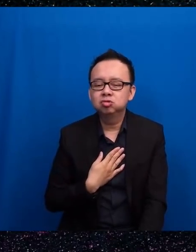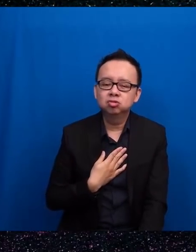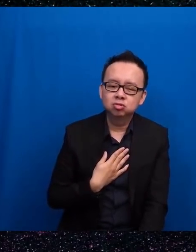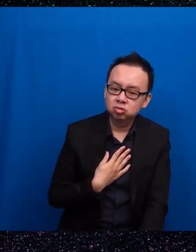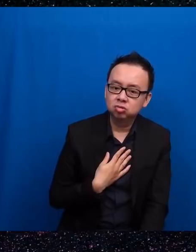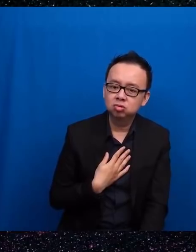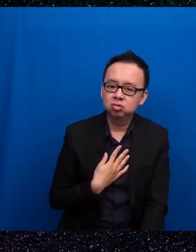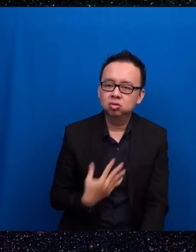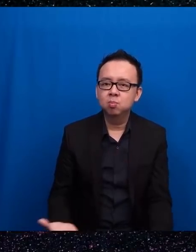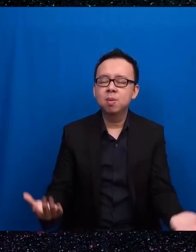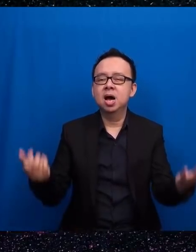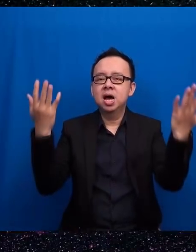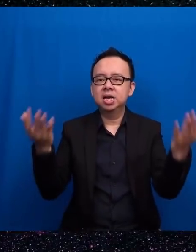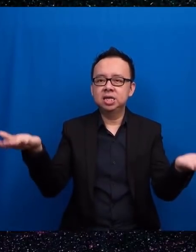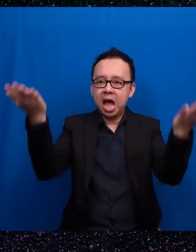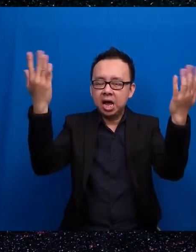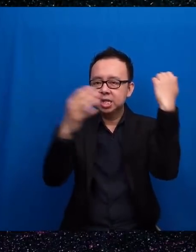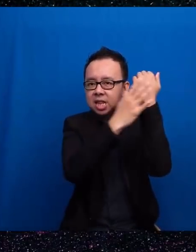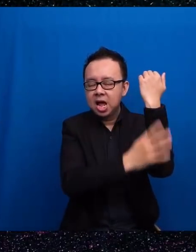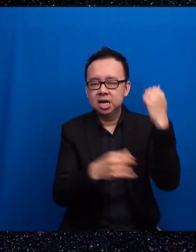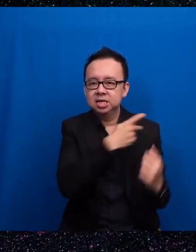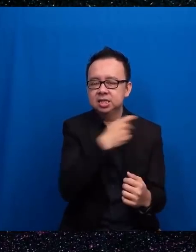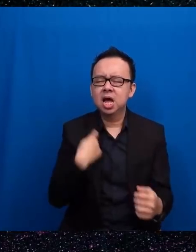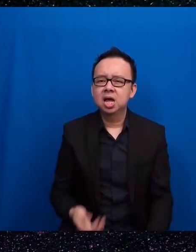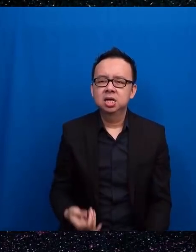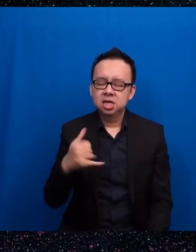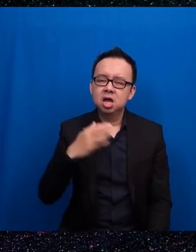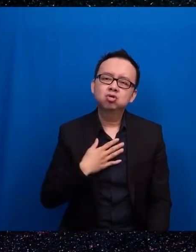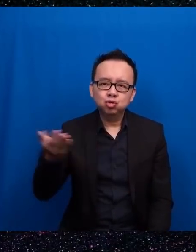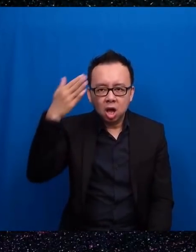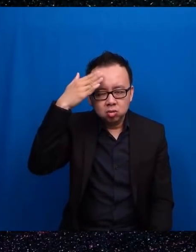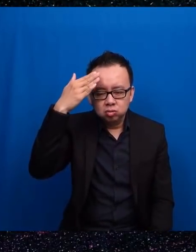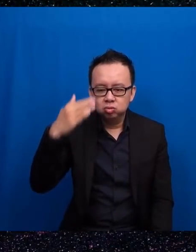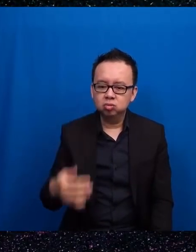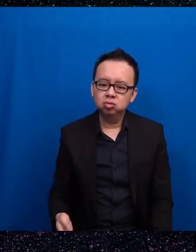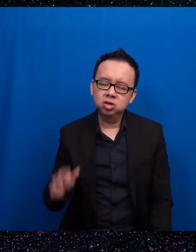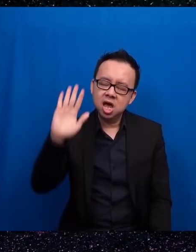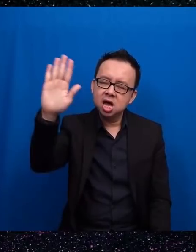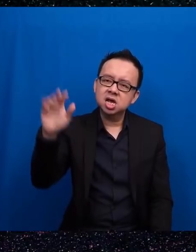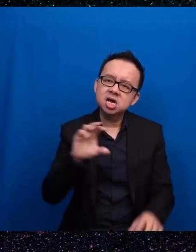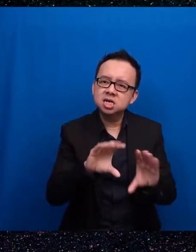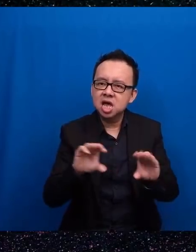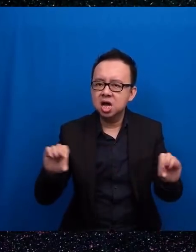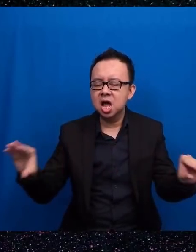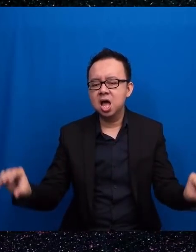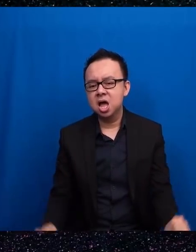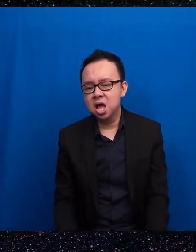bagiku. Mari kita angkat tangan kita. Yang ku tahu Dia